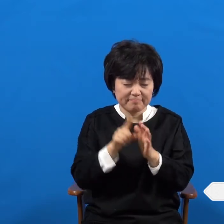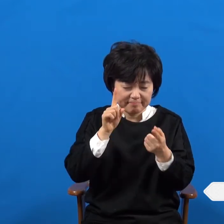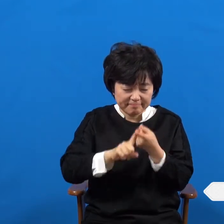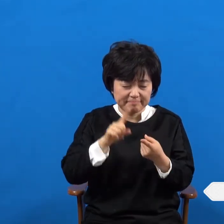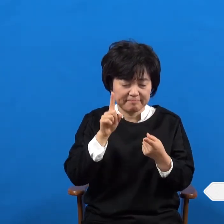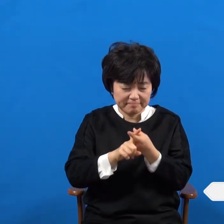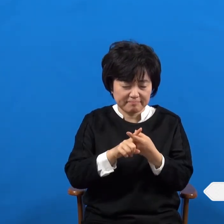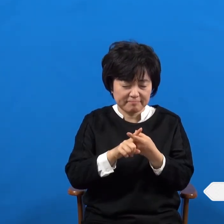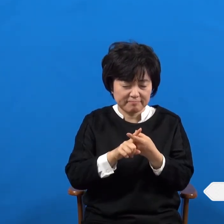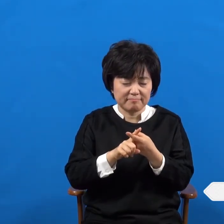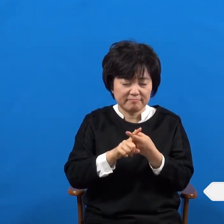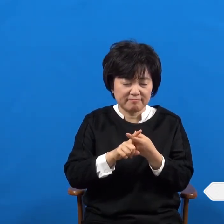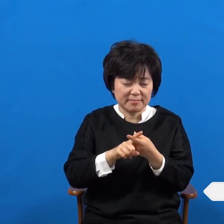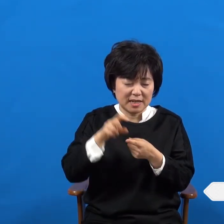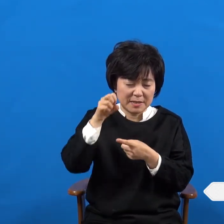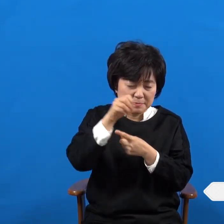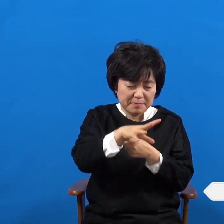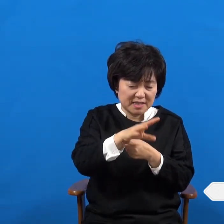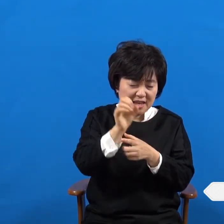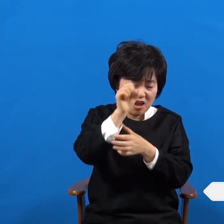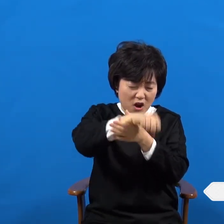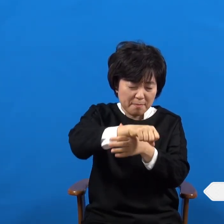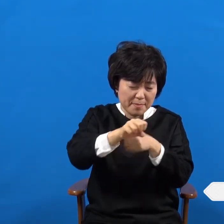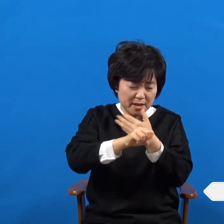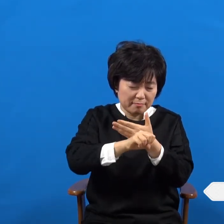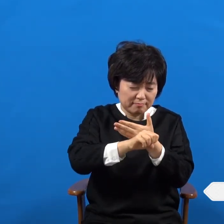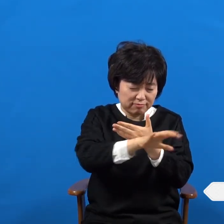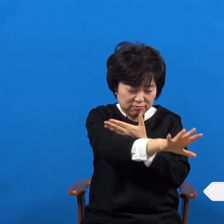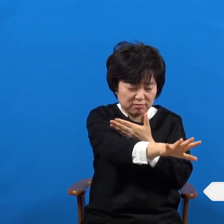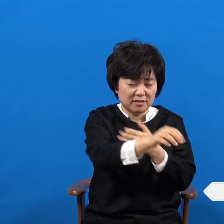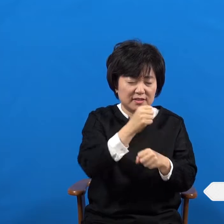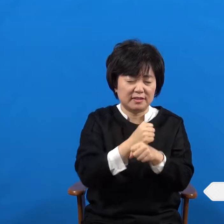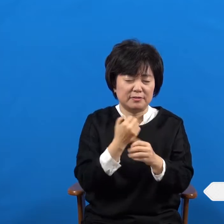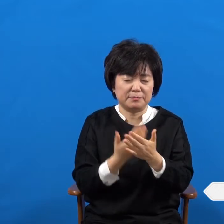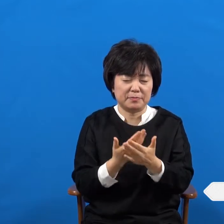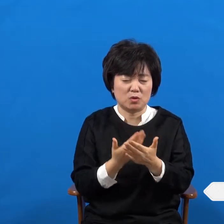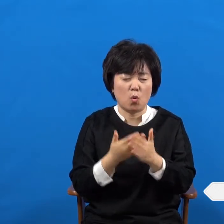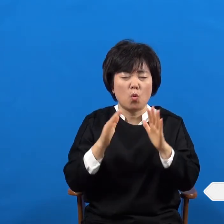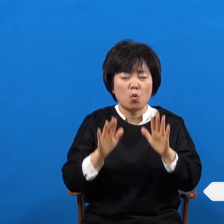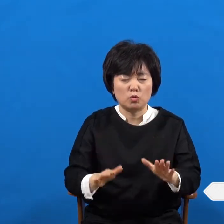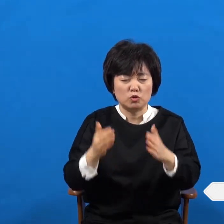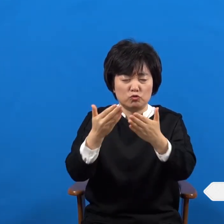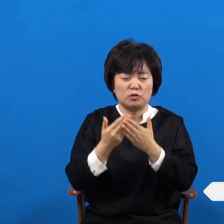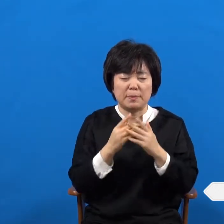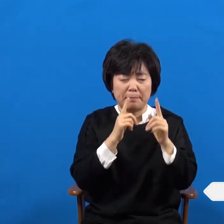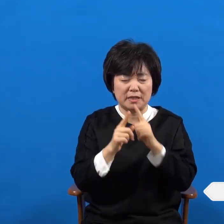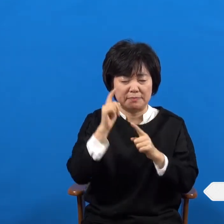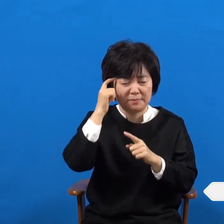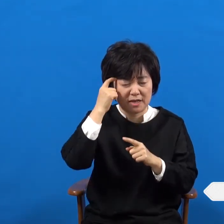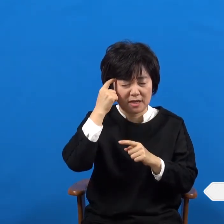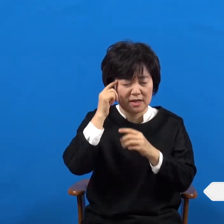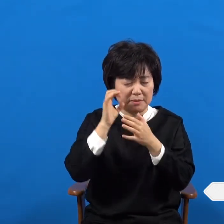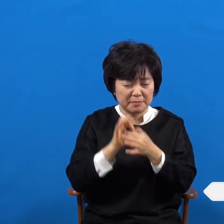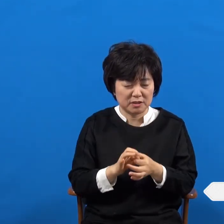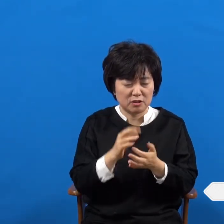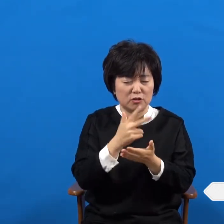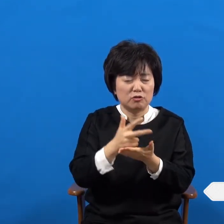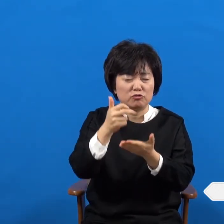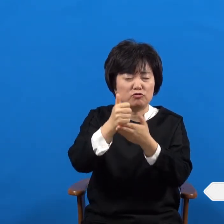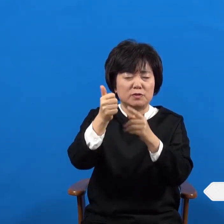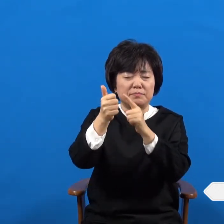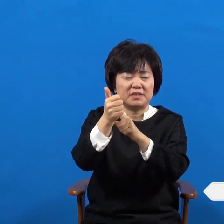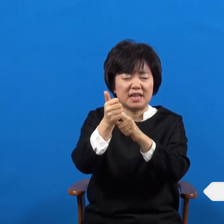내 주변부터 밝히게 해주십시오. 오늘 이 시간 주신 말씀 생각하면서 주님 앞에